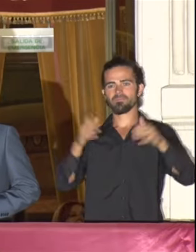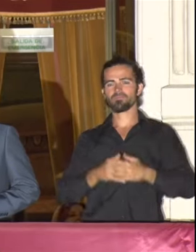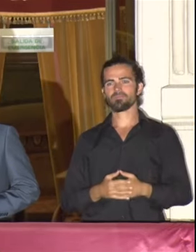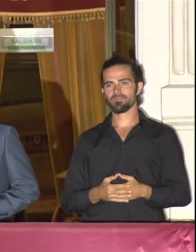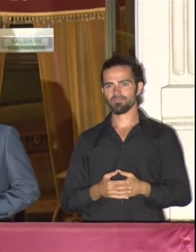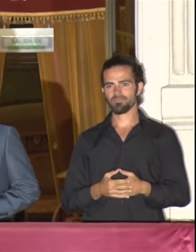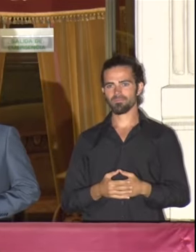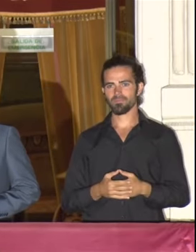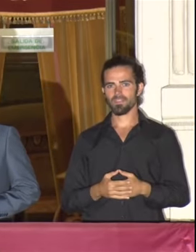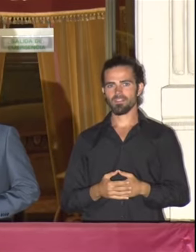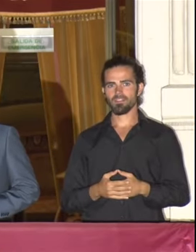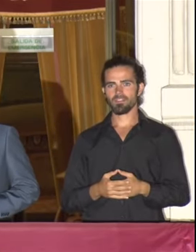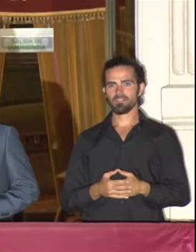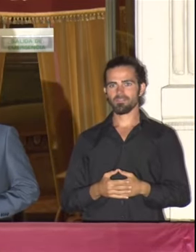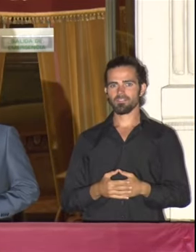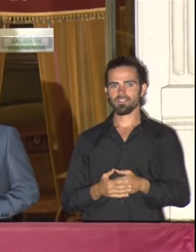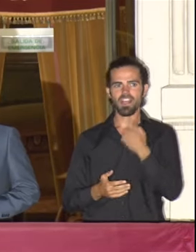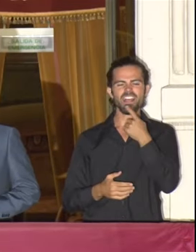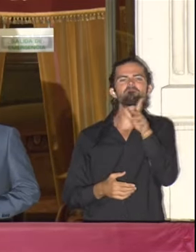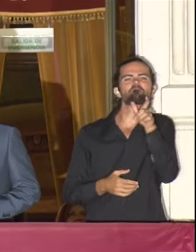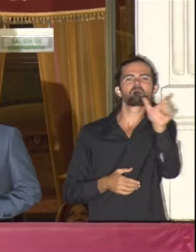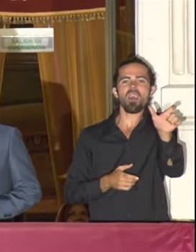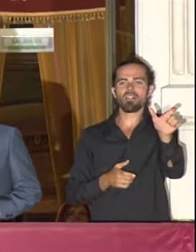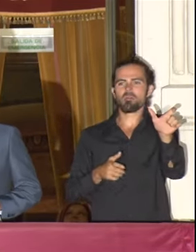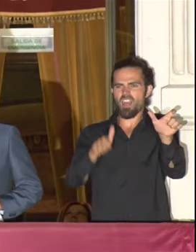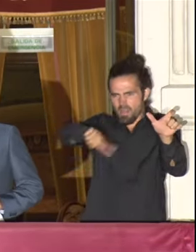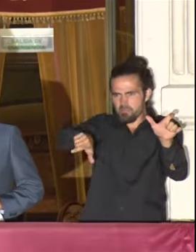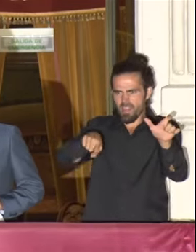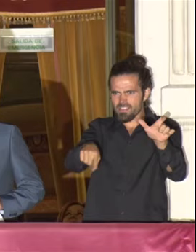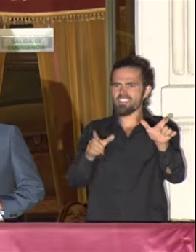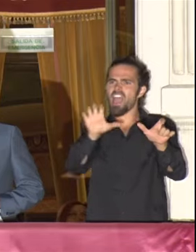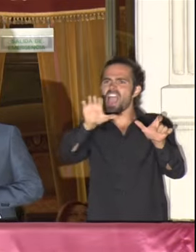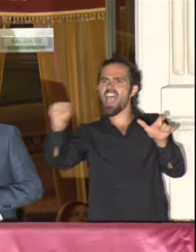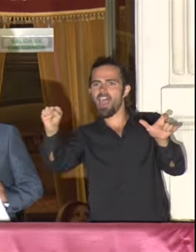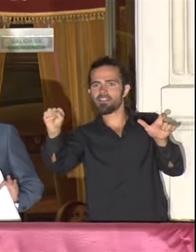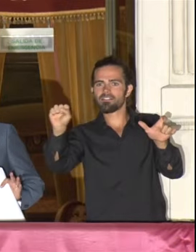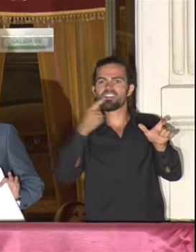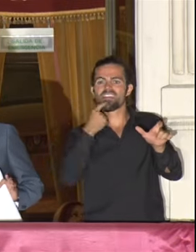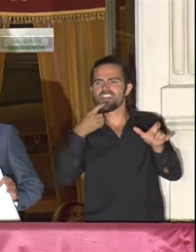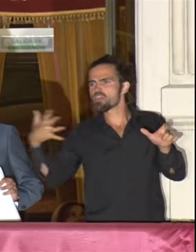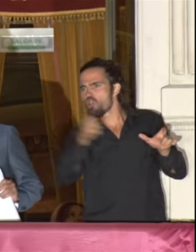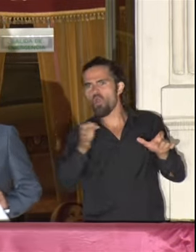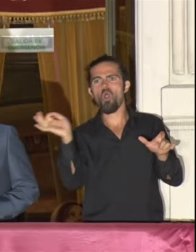Hay que ver la importancia que tiene el ea, que lo dice todo y no dice nada.